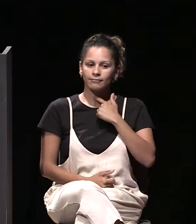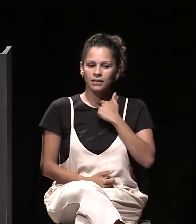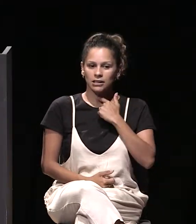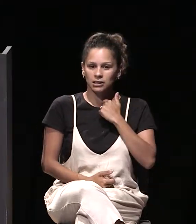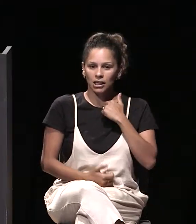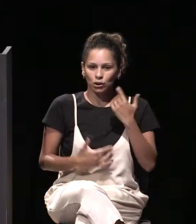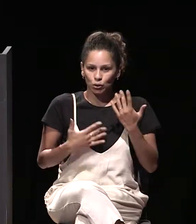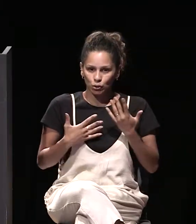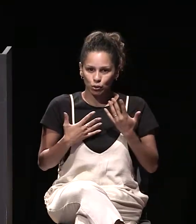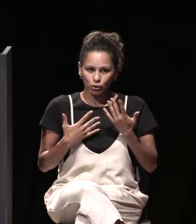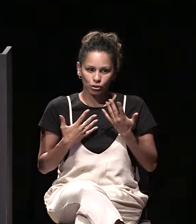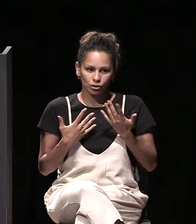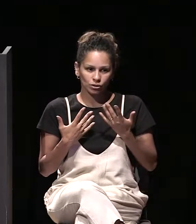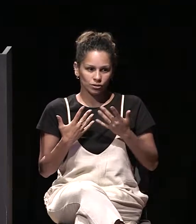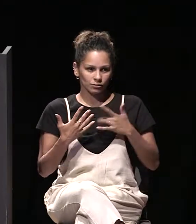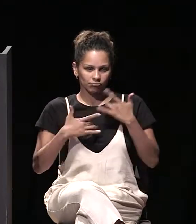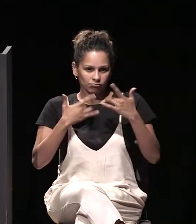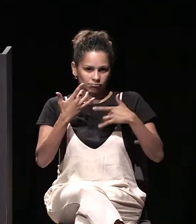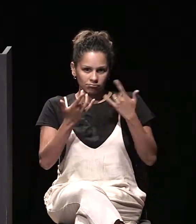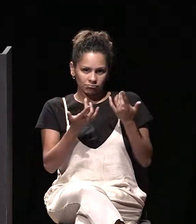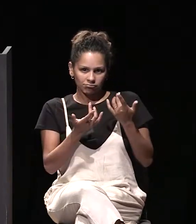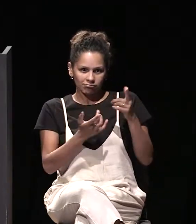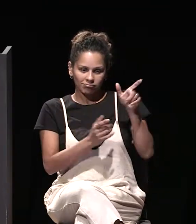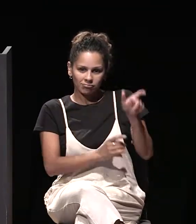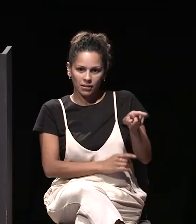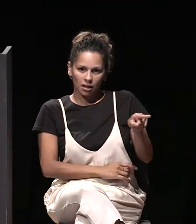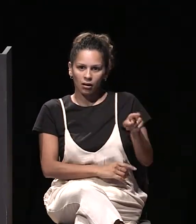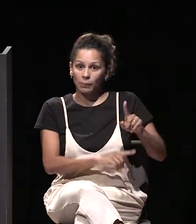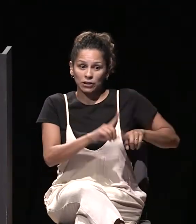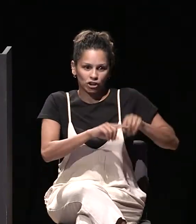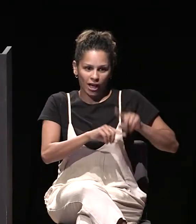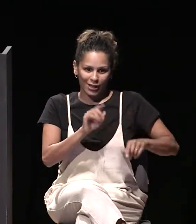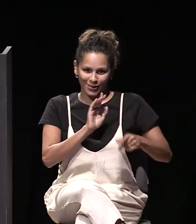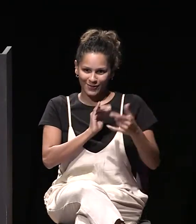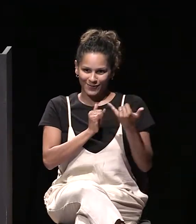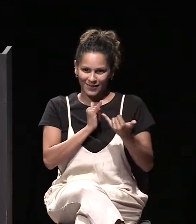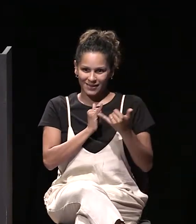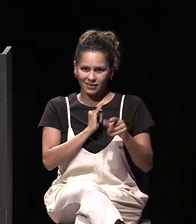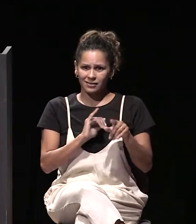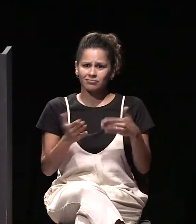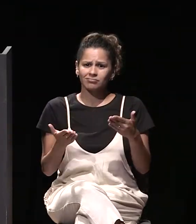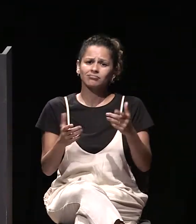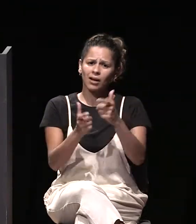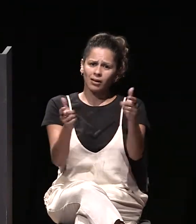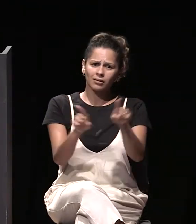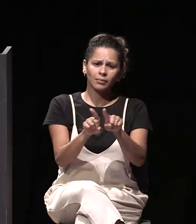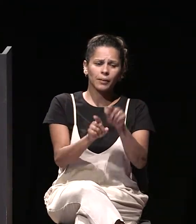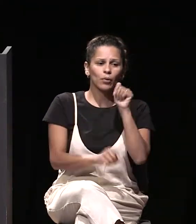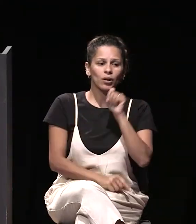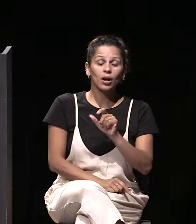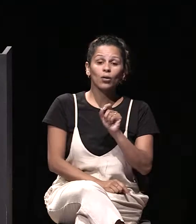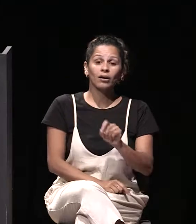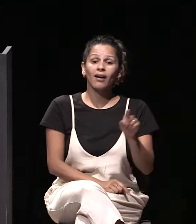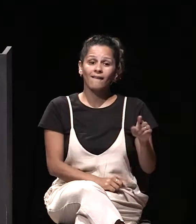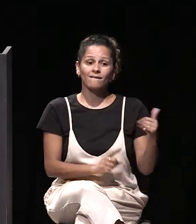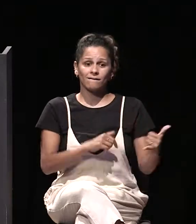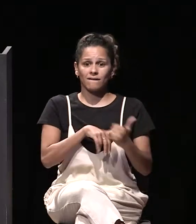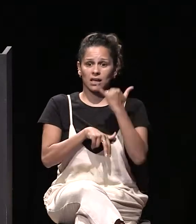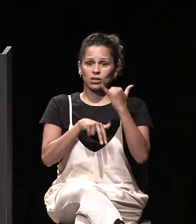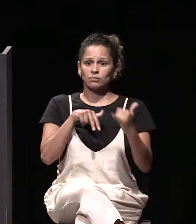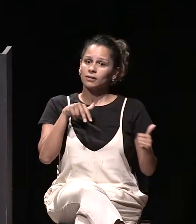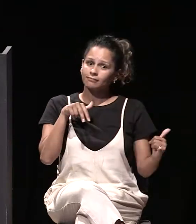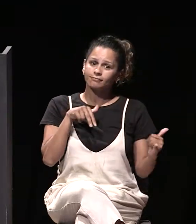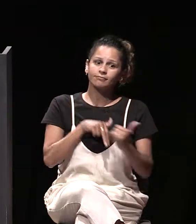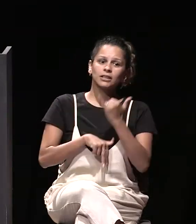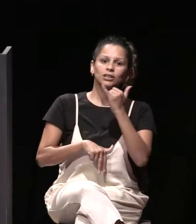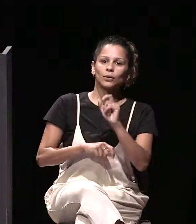relação sexual. E, então, elas são vítimas também de abuso sexual. Muitas das gravidezes que acontecem com menos de 15